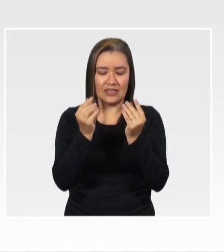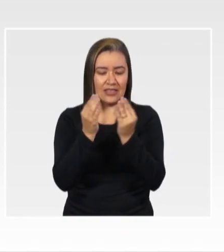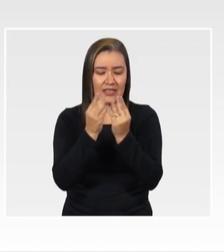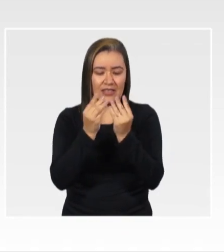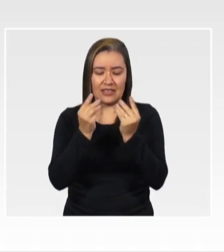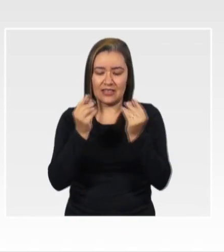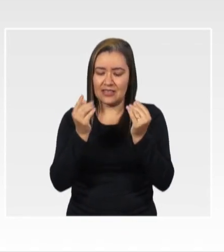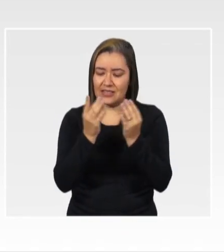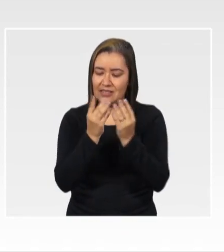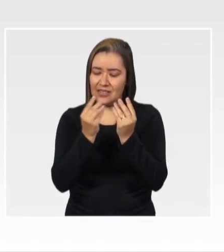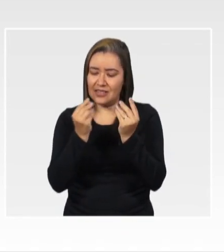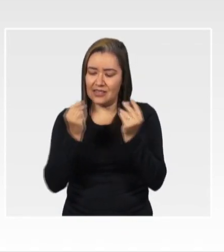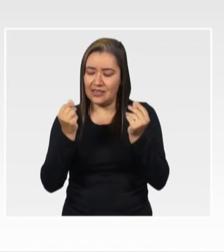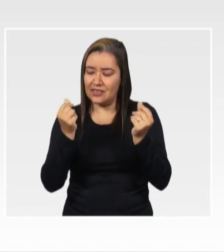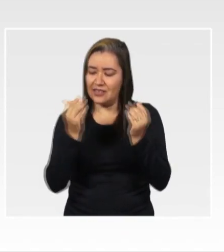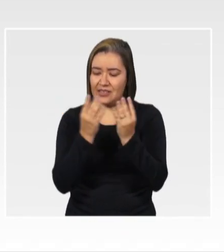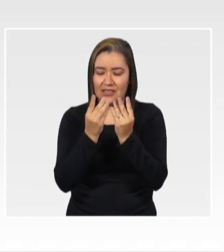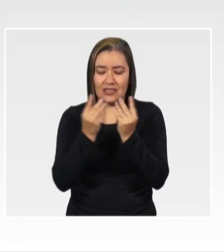desenhou